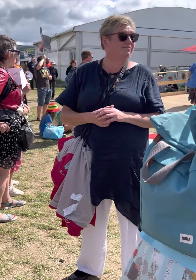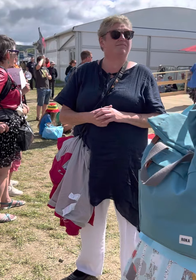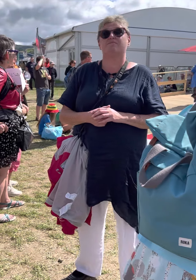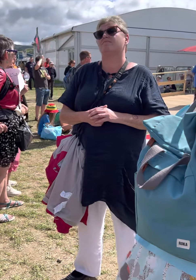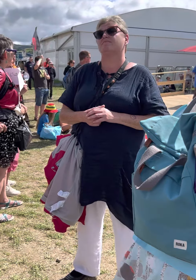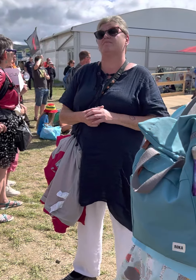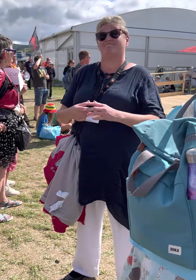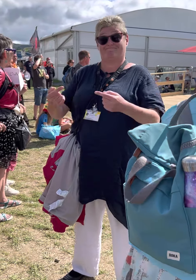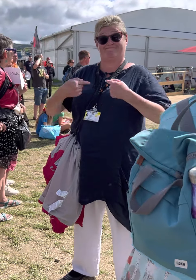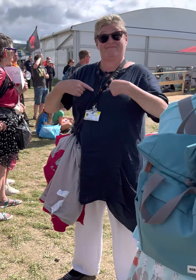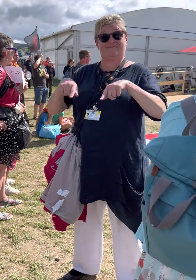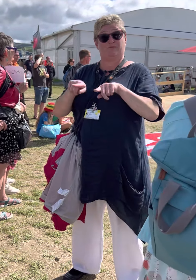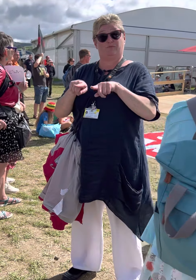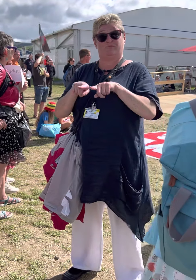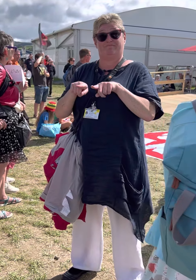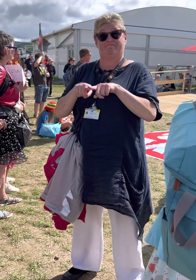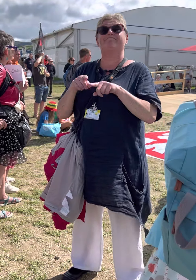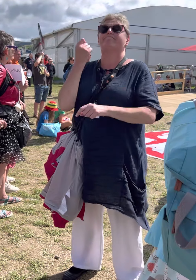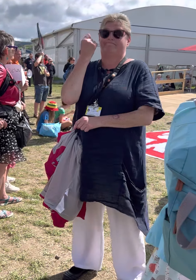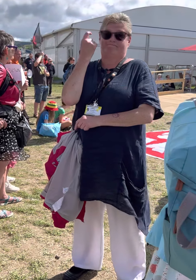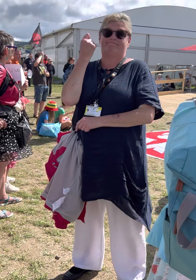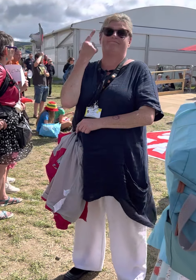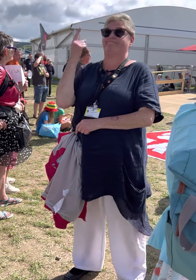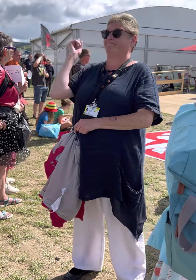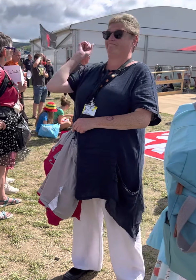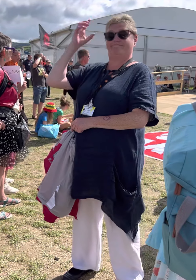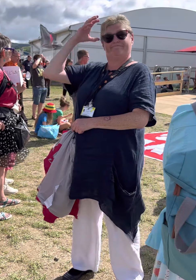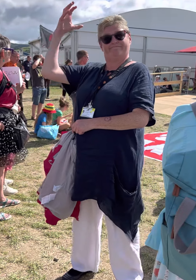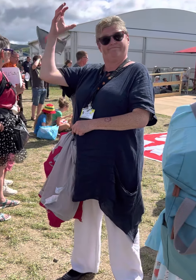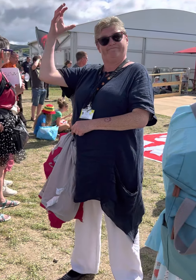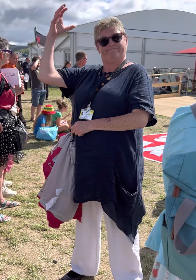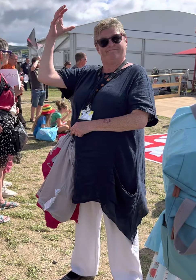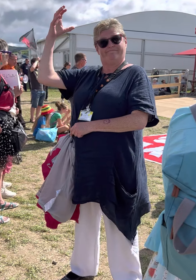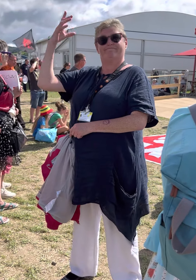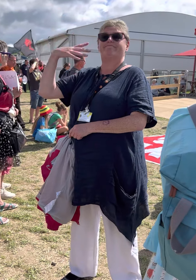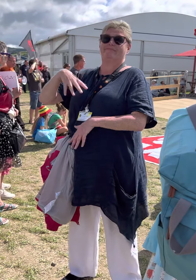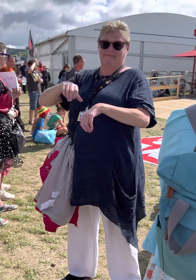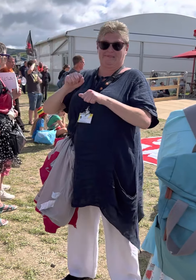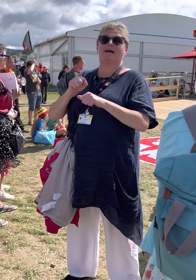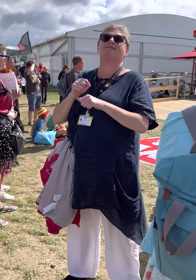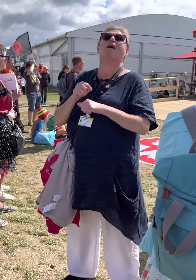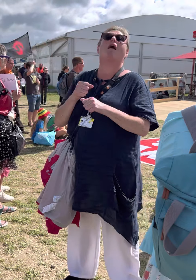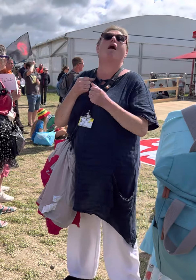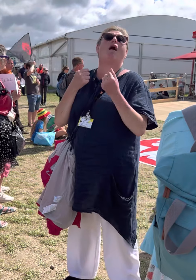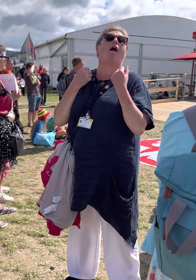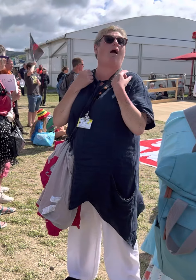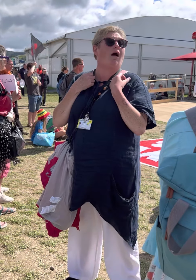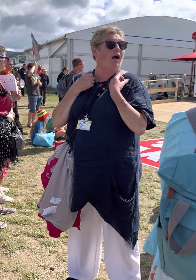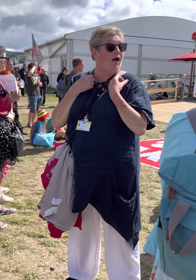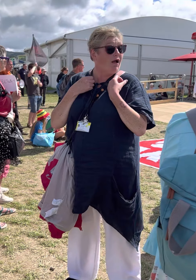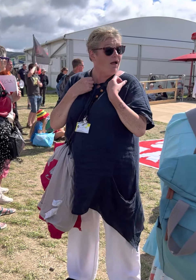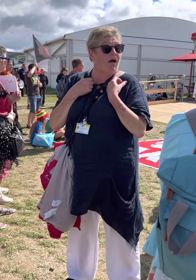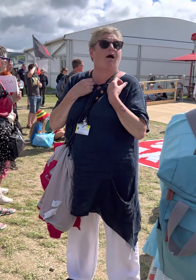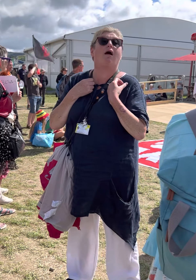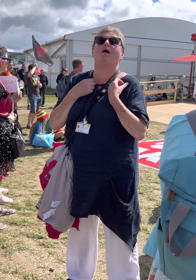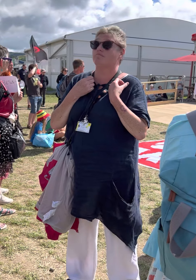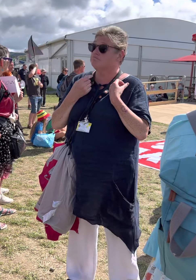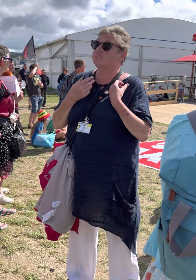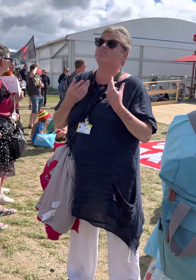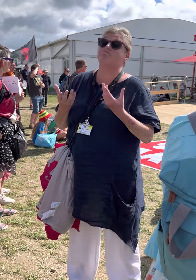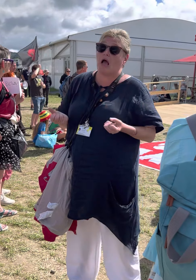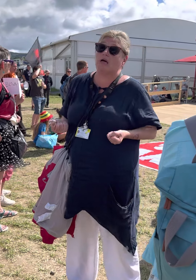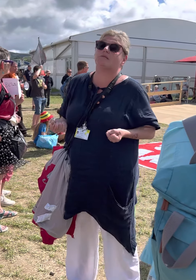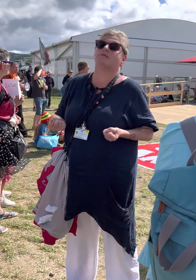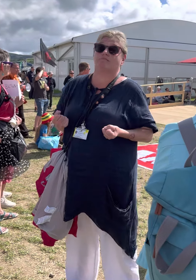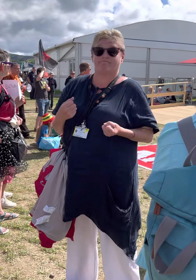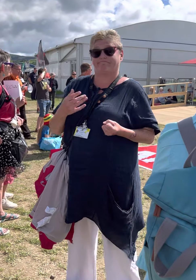Nawr, dwi'n hefyd yn cydnabod fod Llywodraeth Cymru wedi dechrau cymryd camau tuag at gwynebu